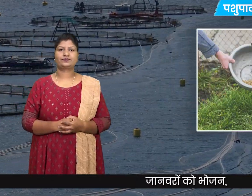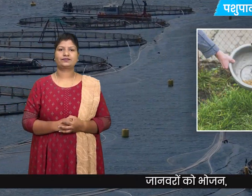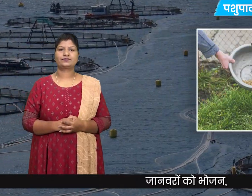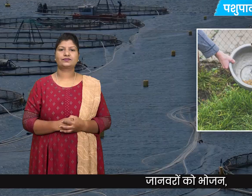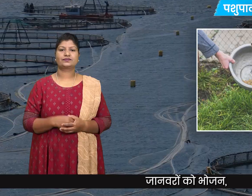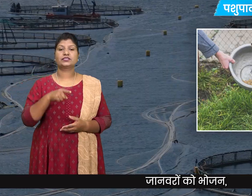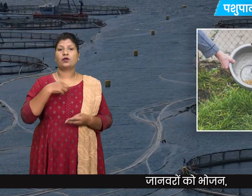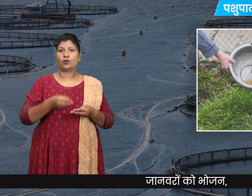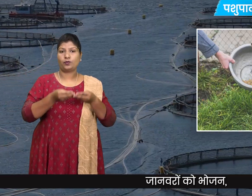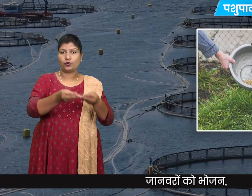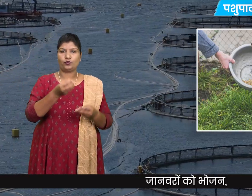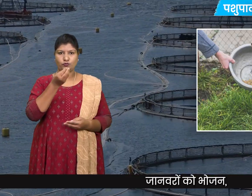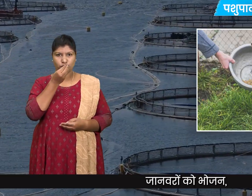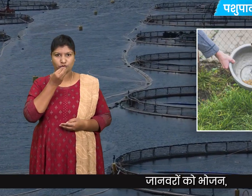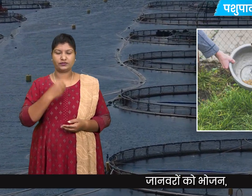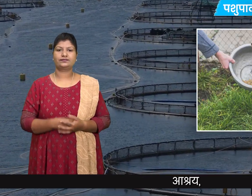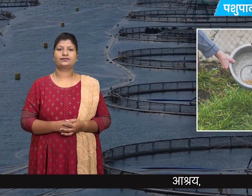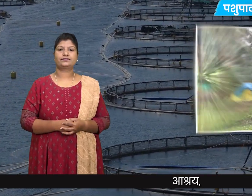जानवरों को भोजन, आश्रय,